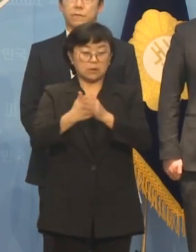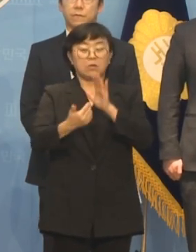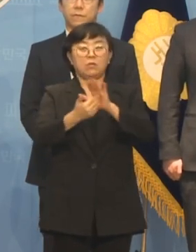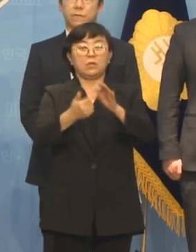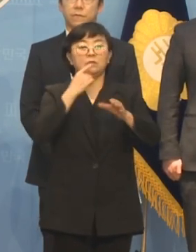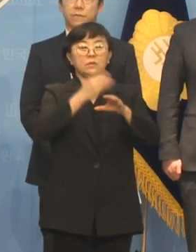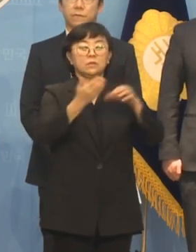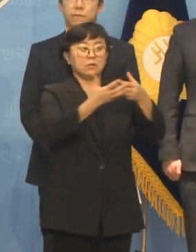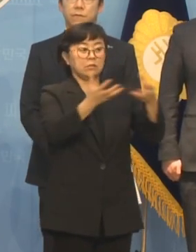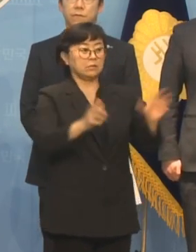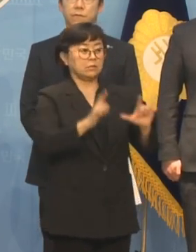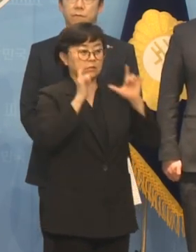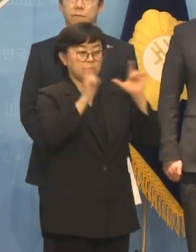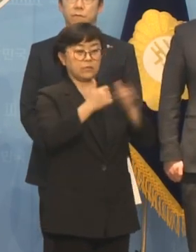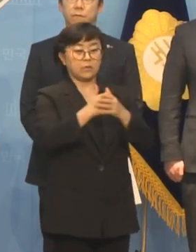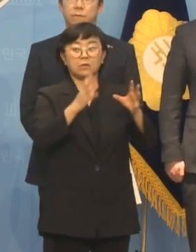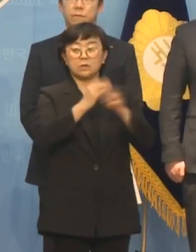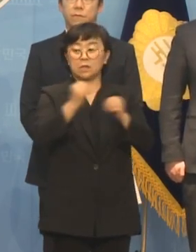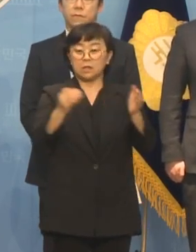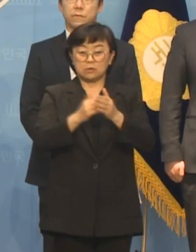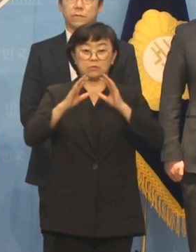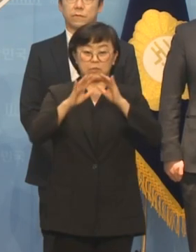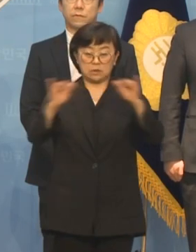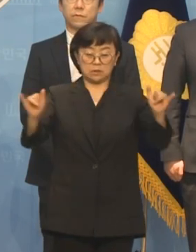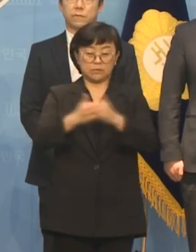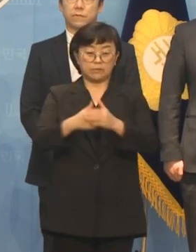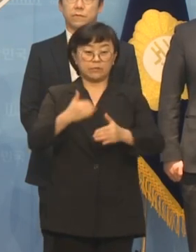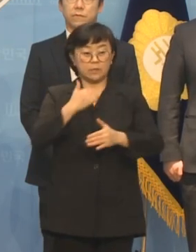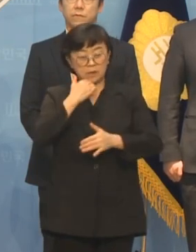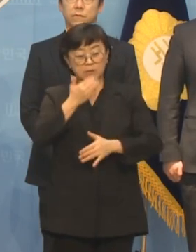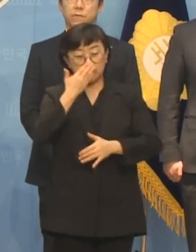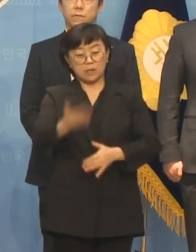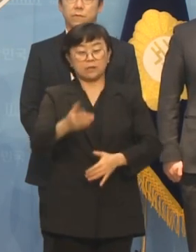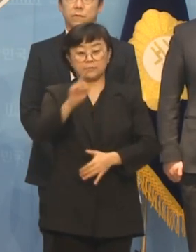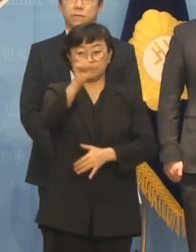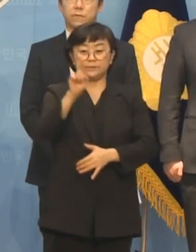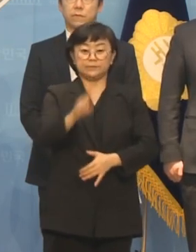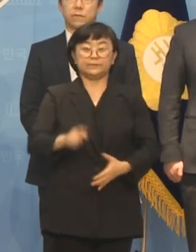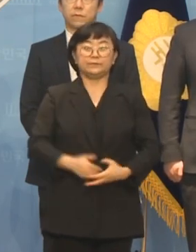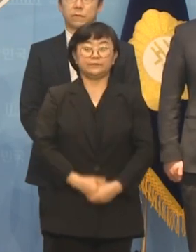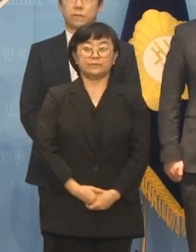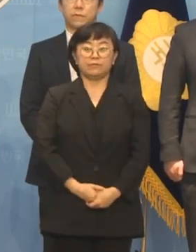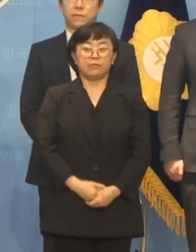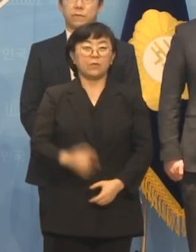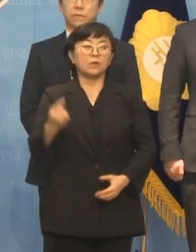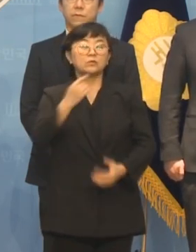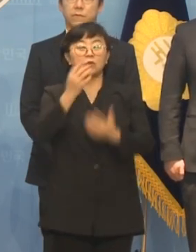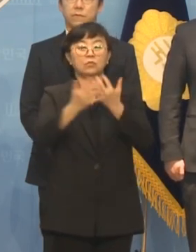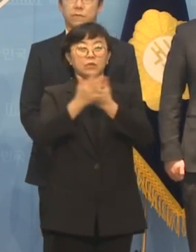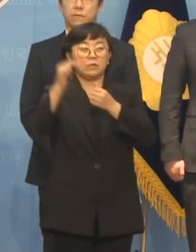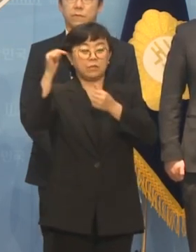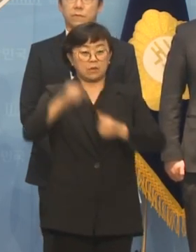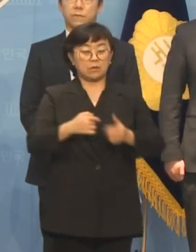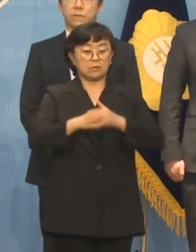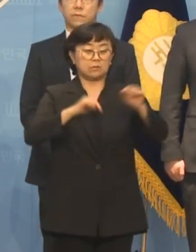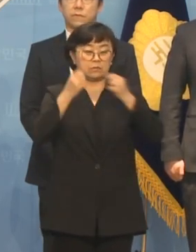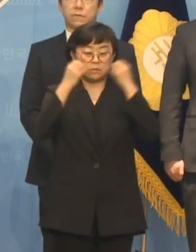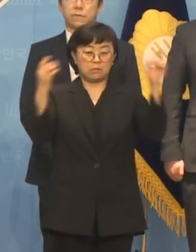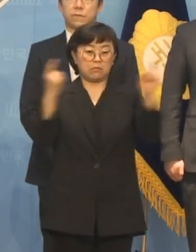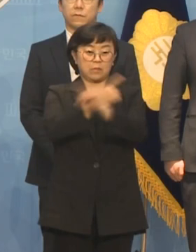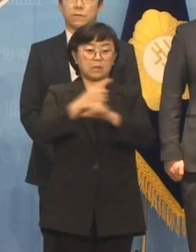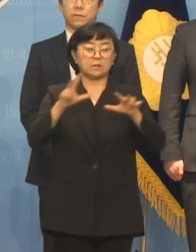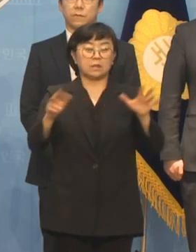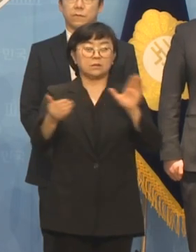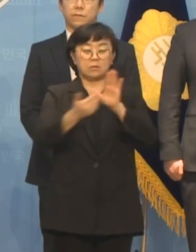민주당에게 경고합니다. 언제까지 국민들을 기다리게 하실 것입니까? 촛불이 명령한 정치개혁을